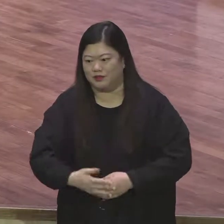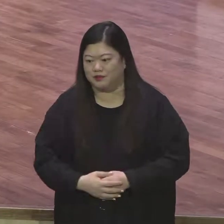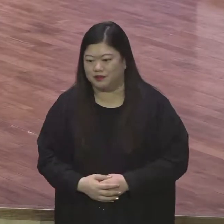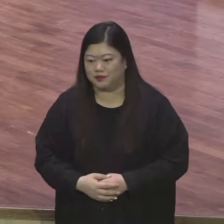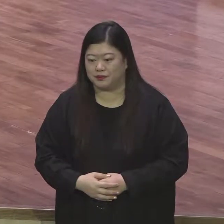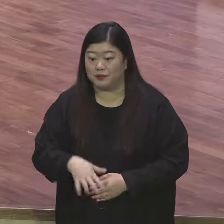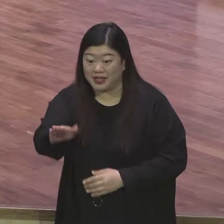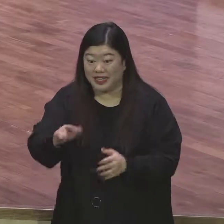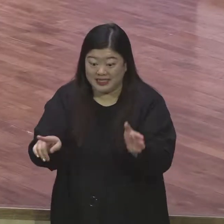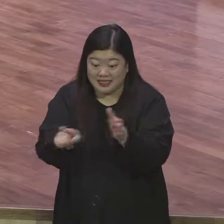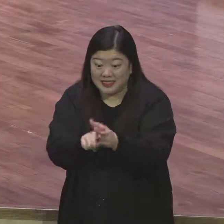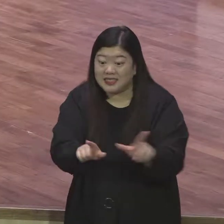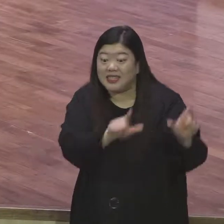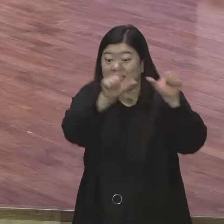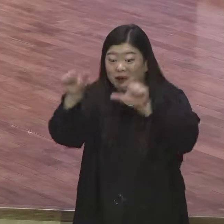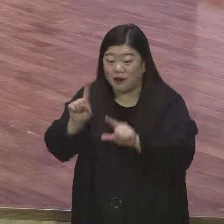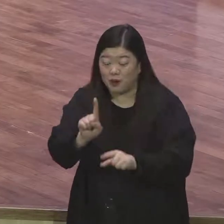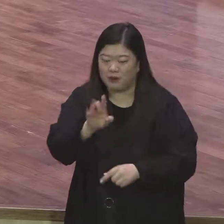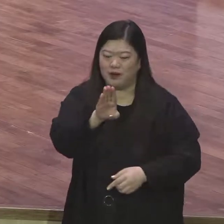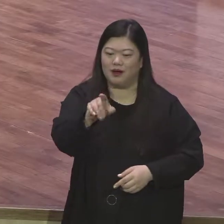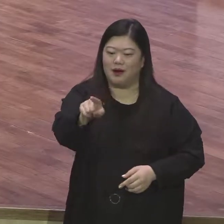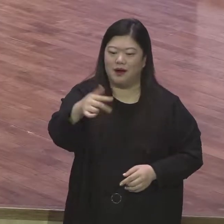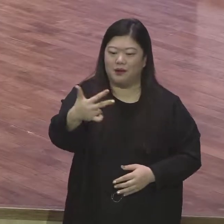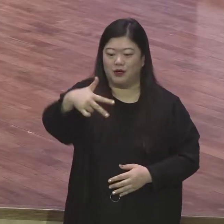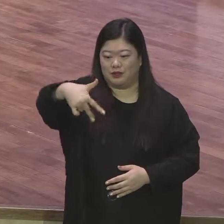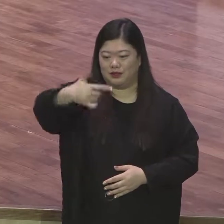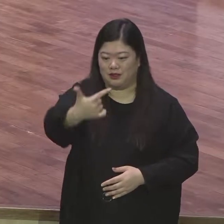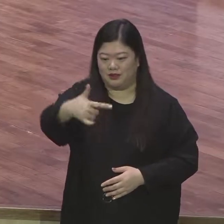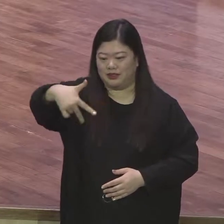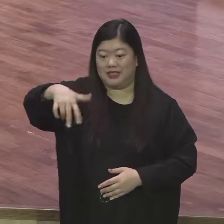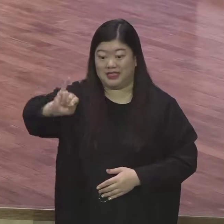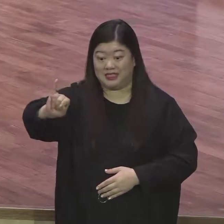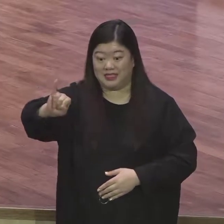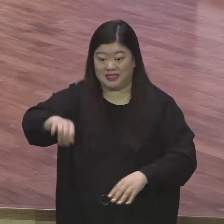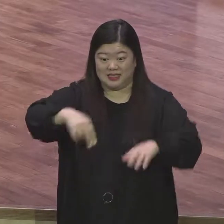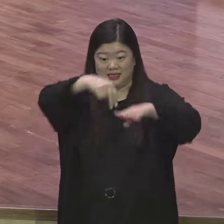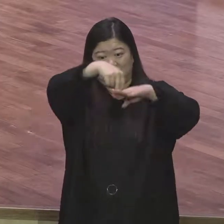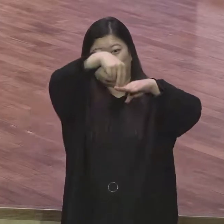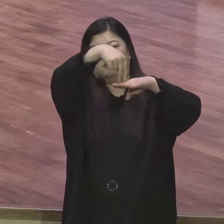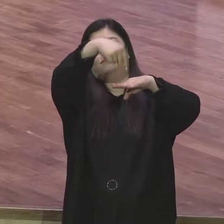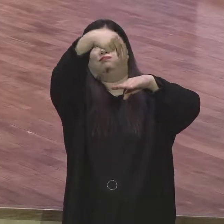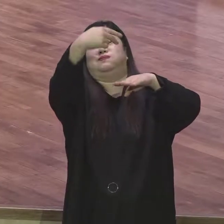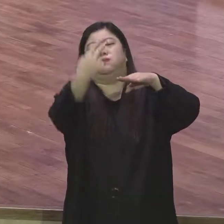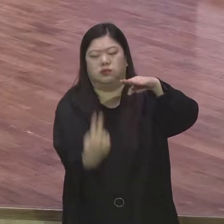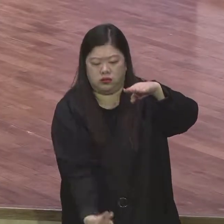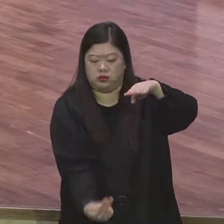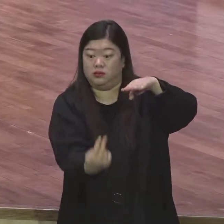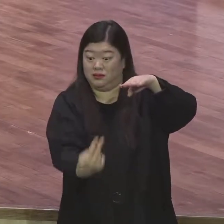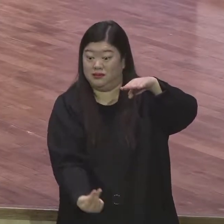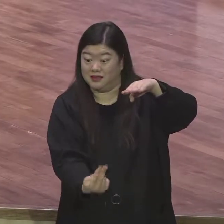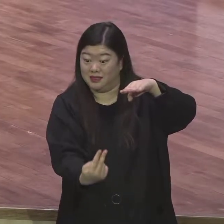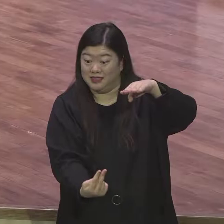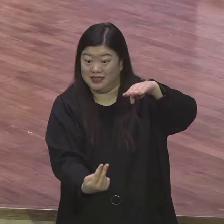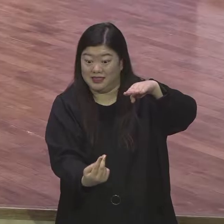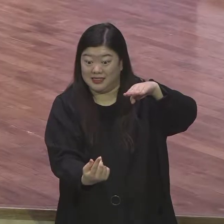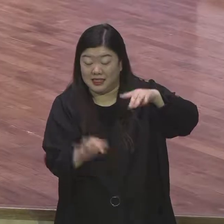신앙생활은요, 번지점프라 그랬죠. 인생을 다 하나님께 던져버린 거예요. 맡기는 거예요.